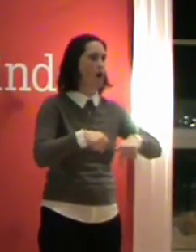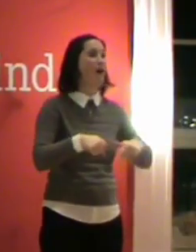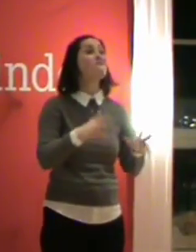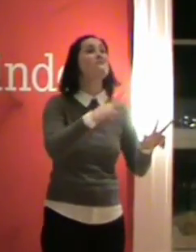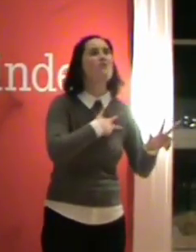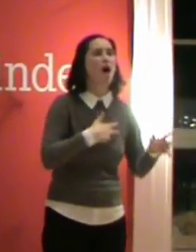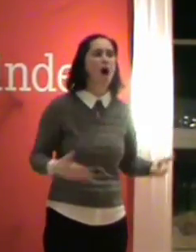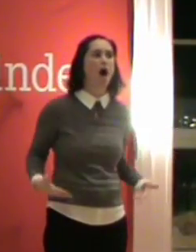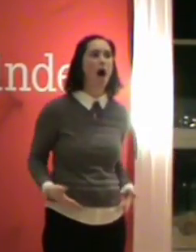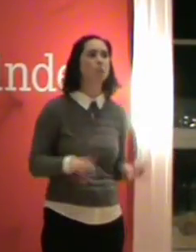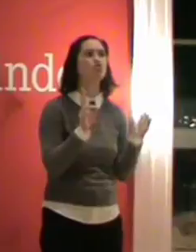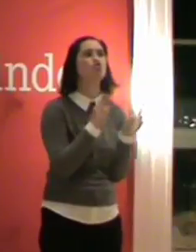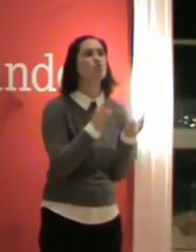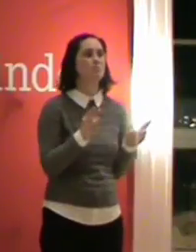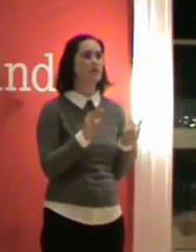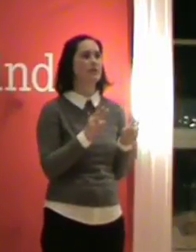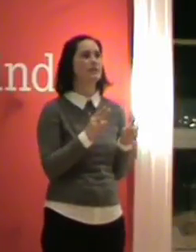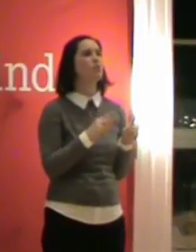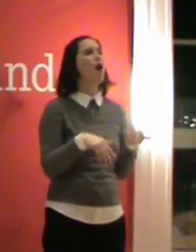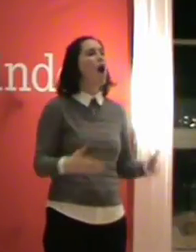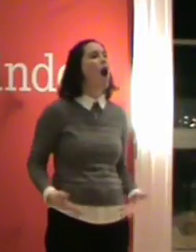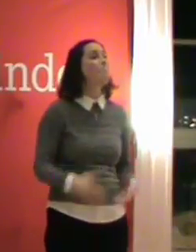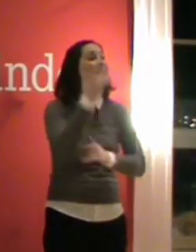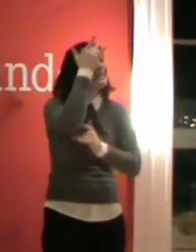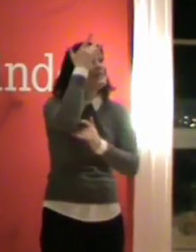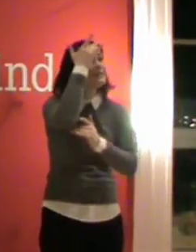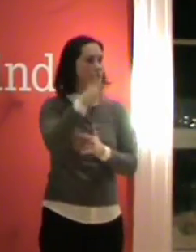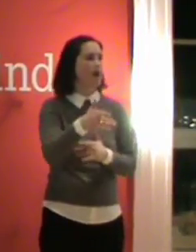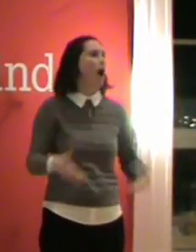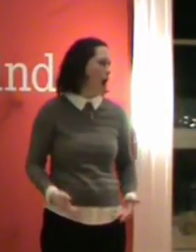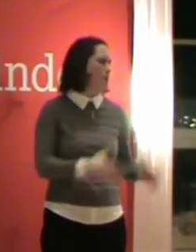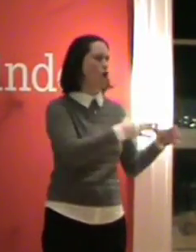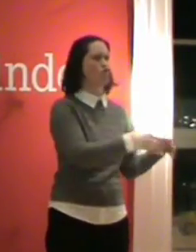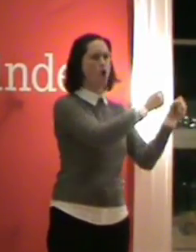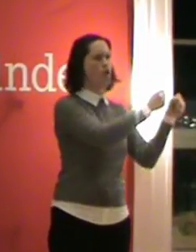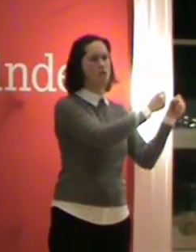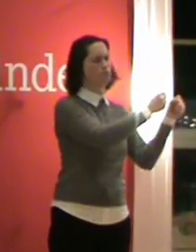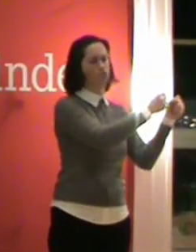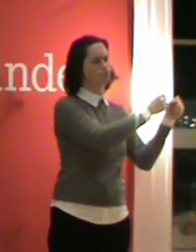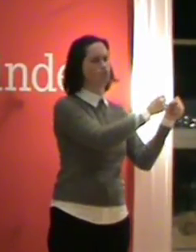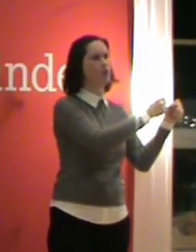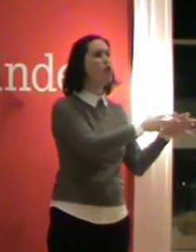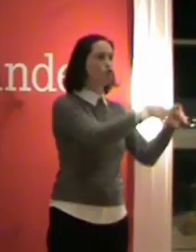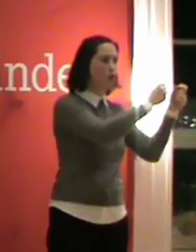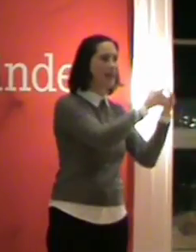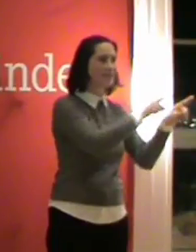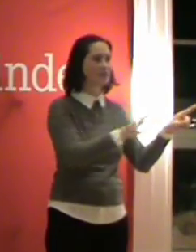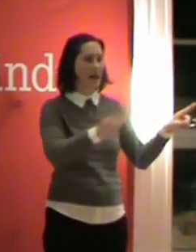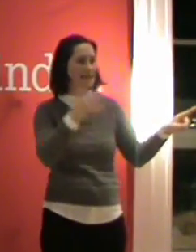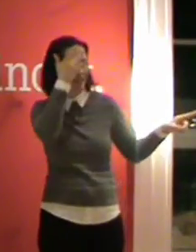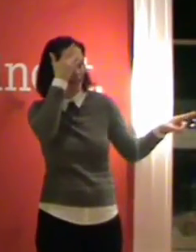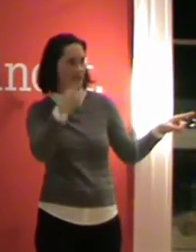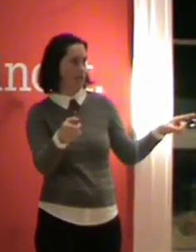wirkliche Armut, also Armut gibt es nur in Kalkutta, aber nicht in Köln. Natürlich ist die Armut in Köln eine andere. die ist